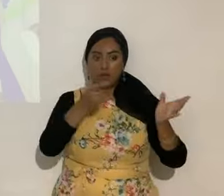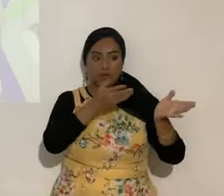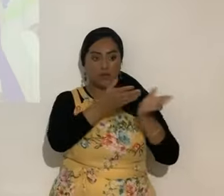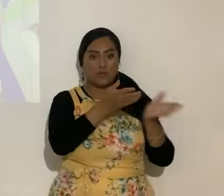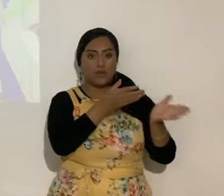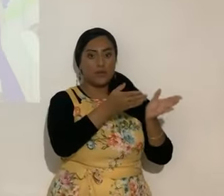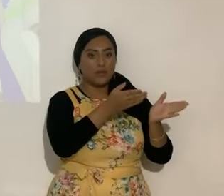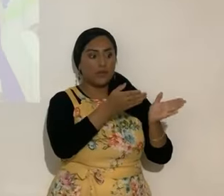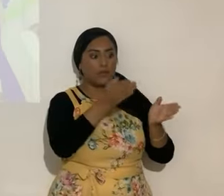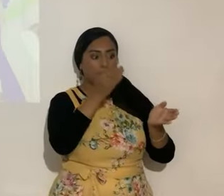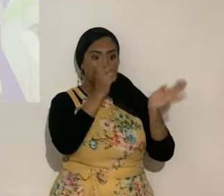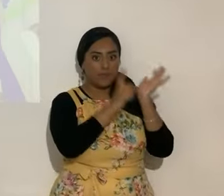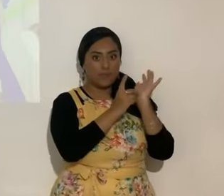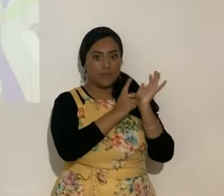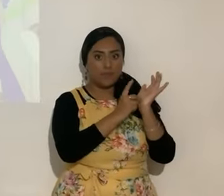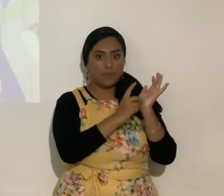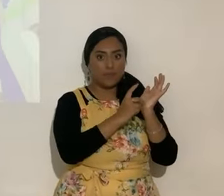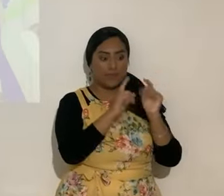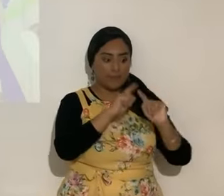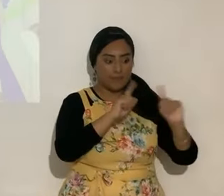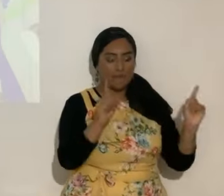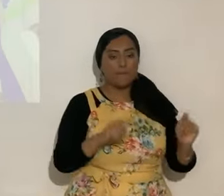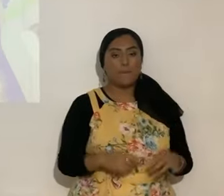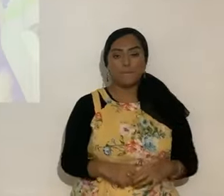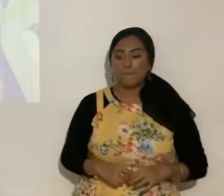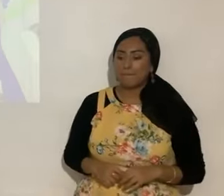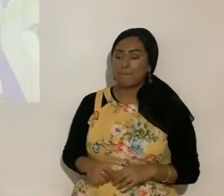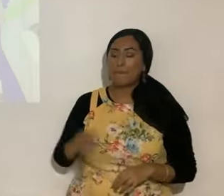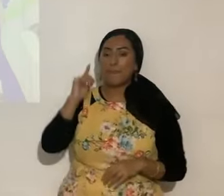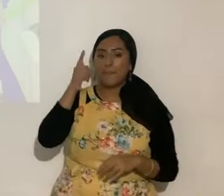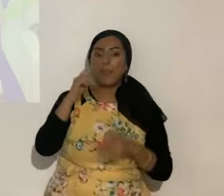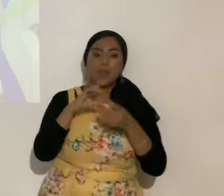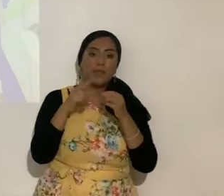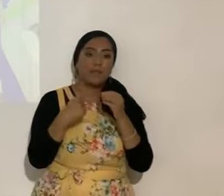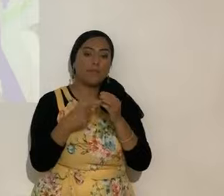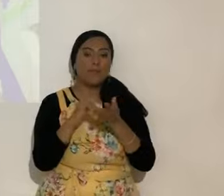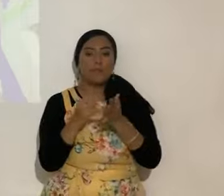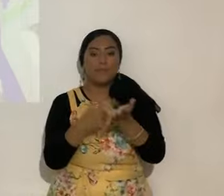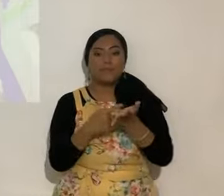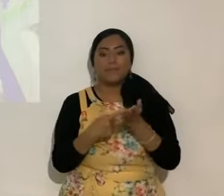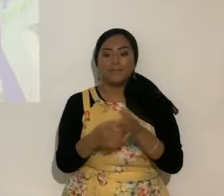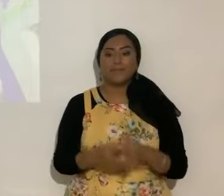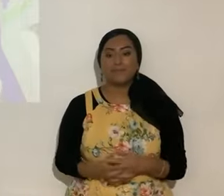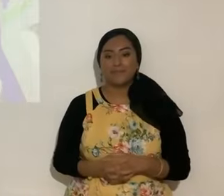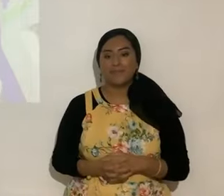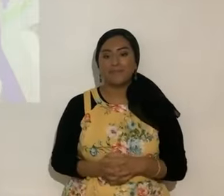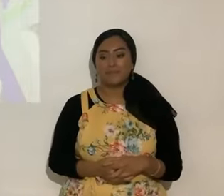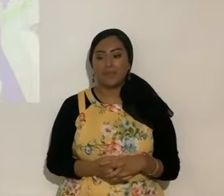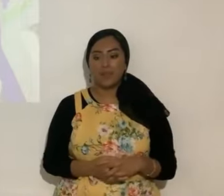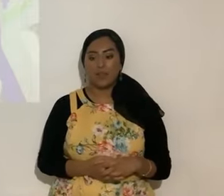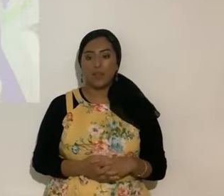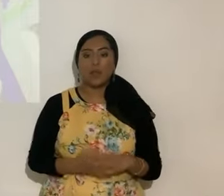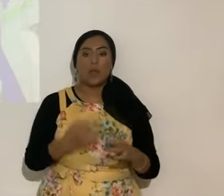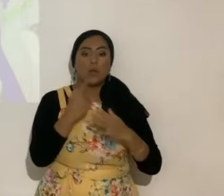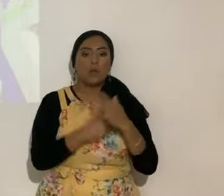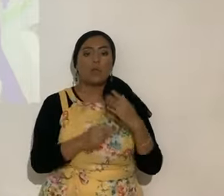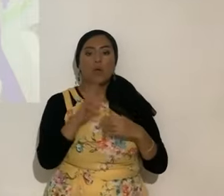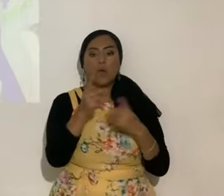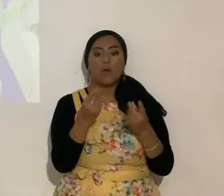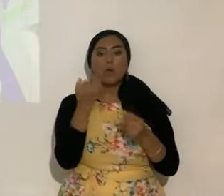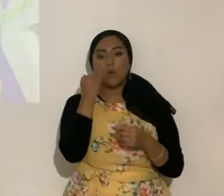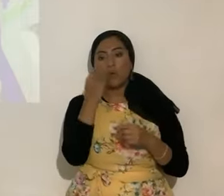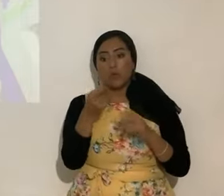urgencias, porque llega de todo, bueno, pero, algún día hablaremos de eso, en una charla de café, entonces, ¿qué harías, si hubieras